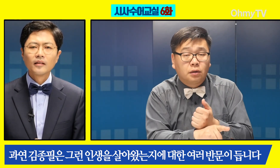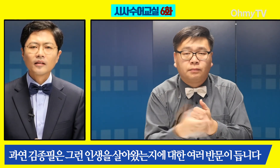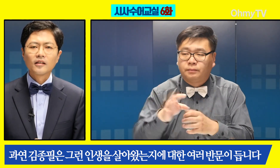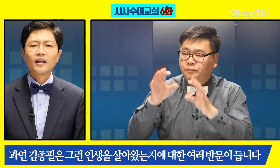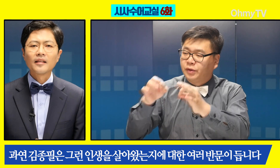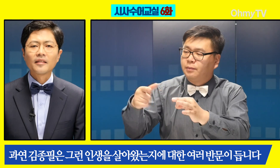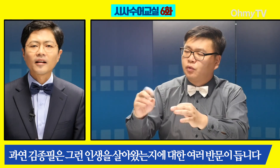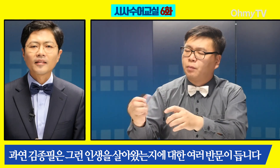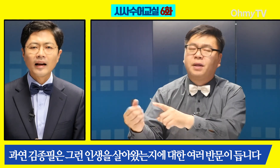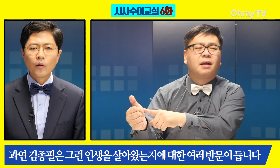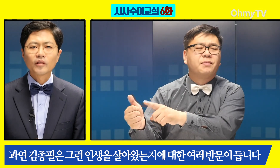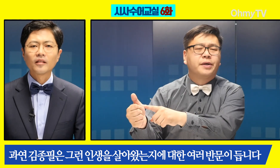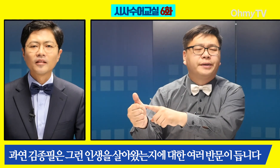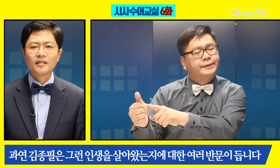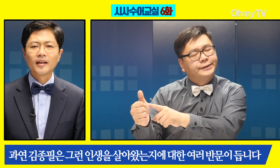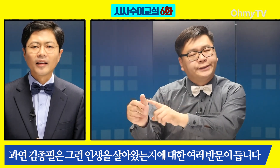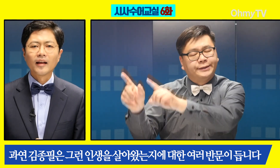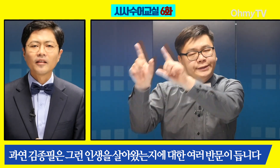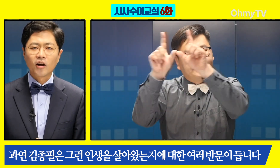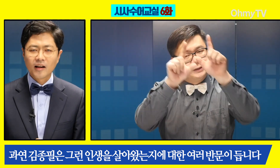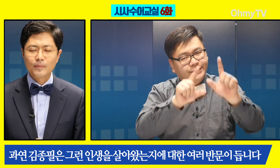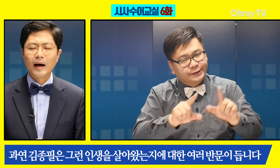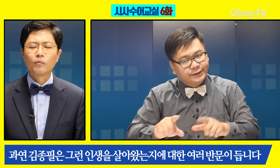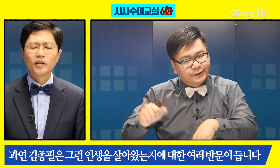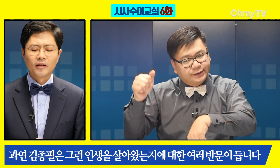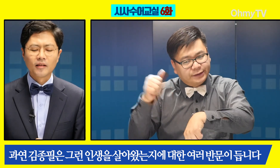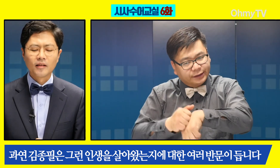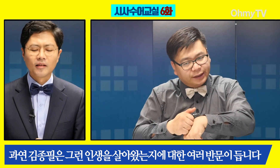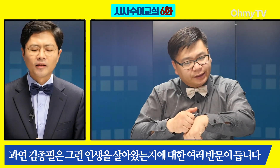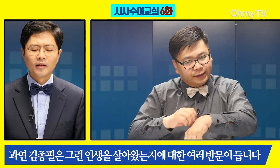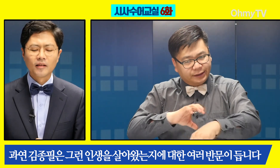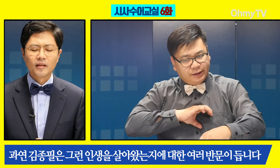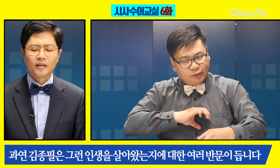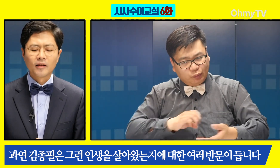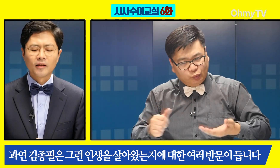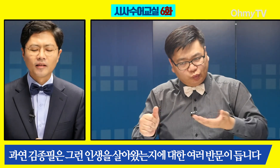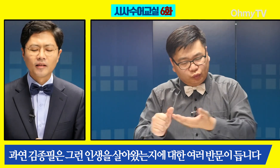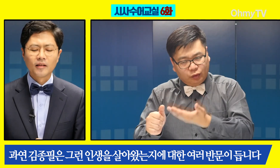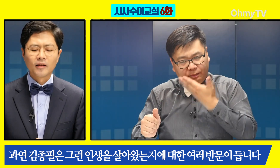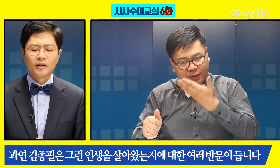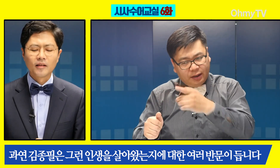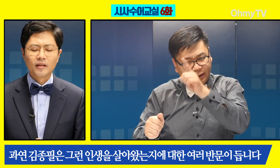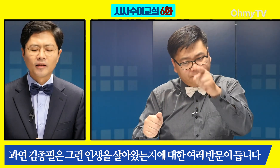분이 그러한 인생을 살아오셨는지에 대한 여러 가지 반문이 있는 거죠.